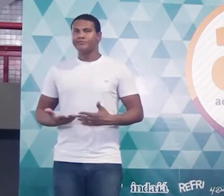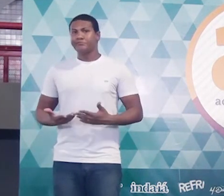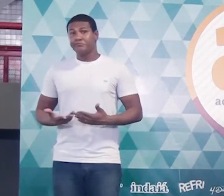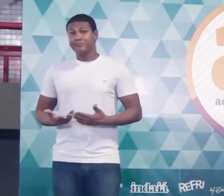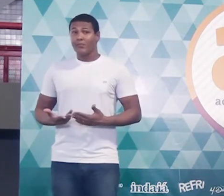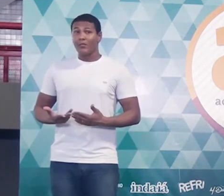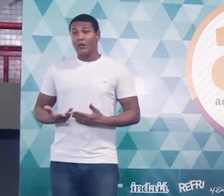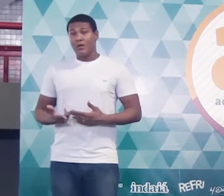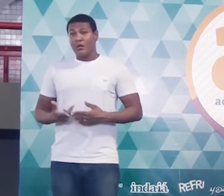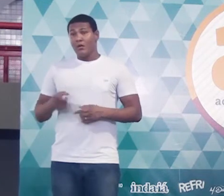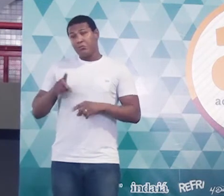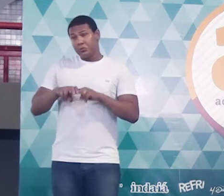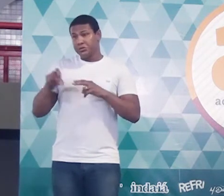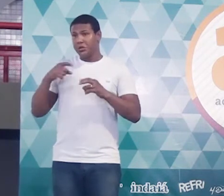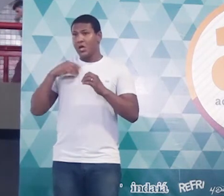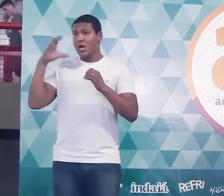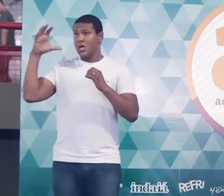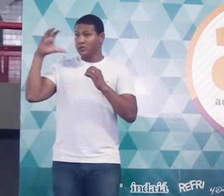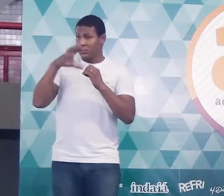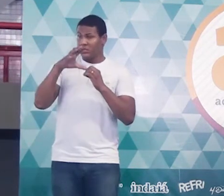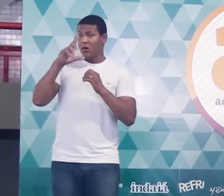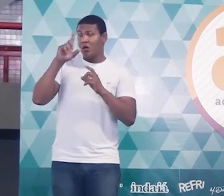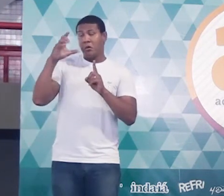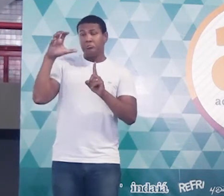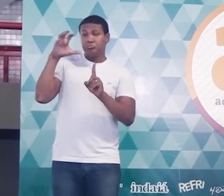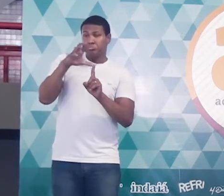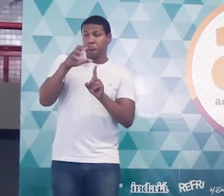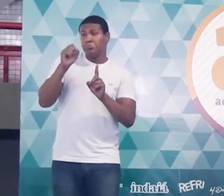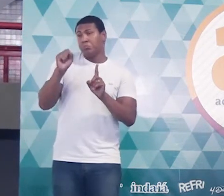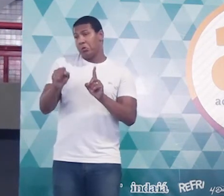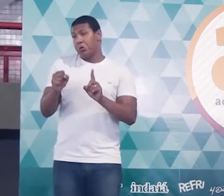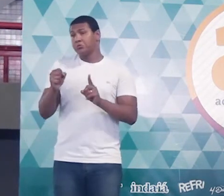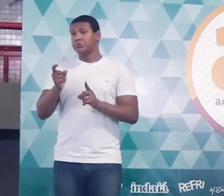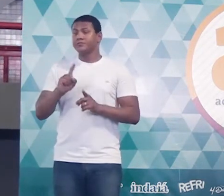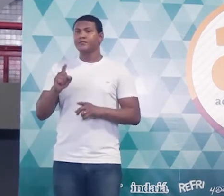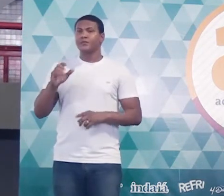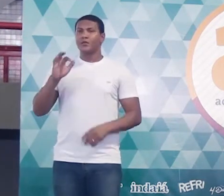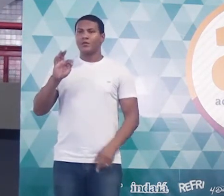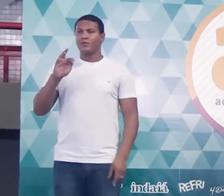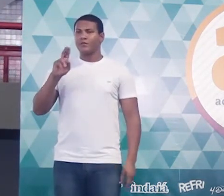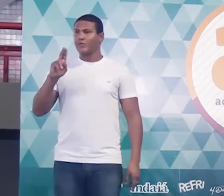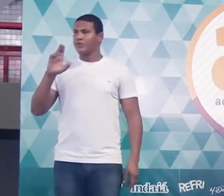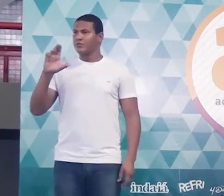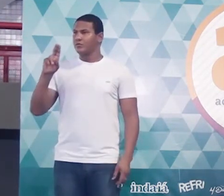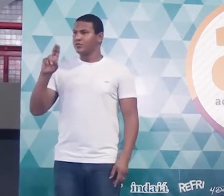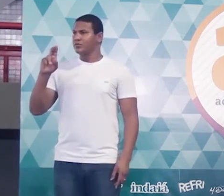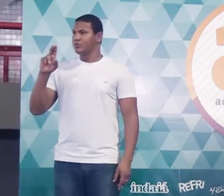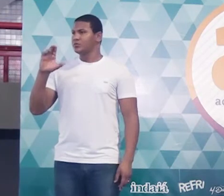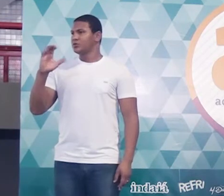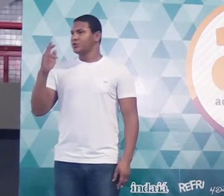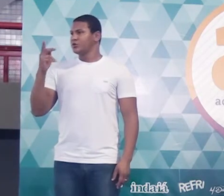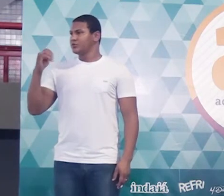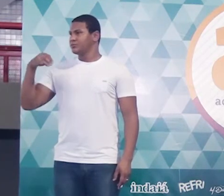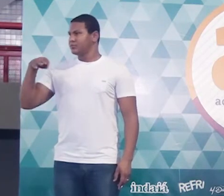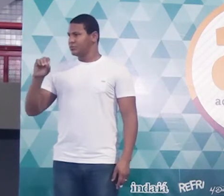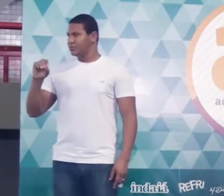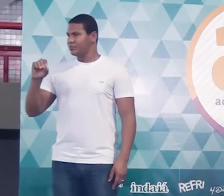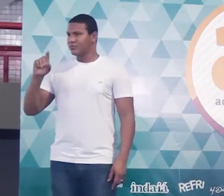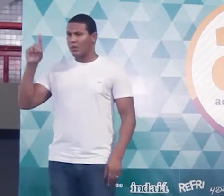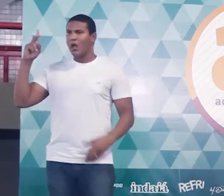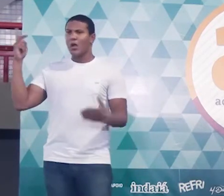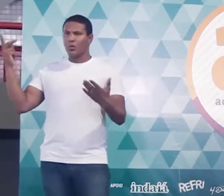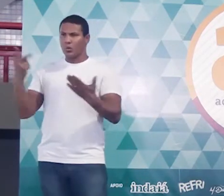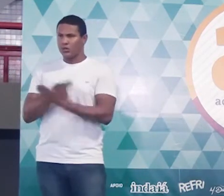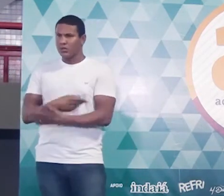ela pode ou não ser perigosa. Por exemplo, Fukushima, vocês sabem o que significa, né? Aquele acidente lá no Japão,